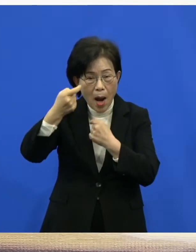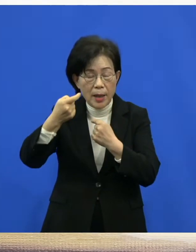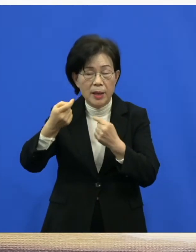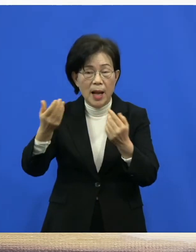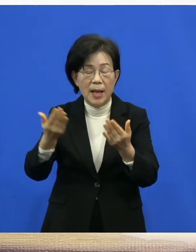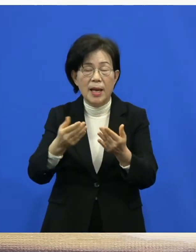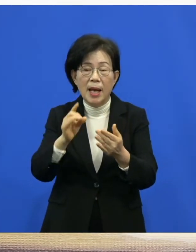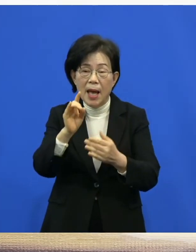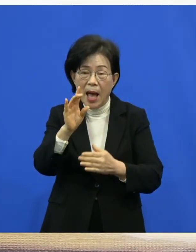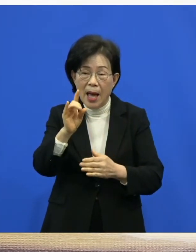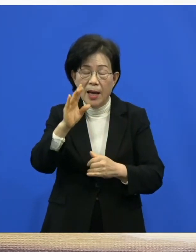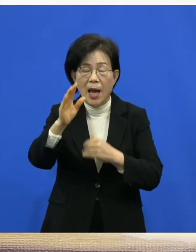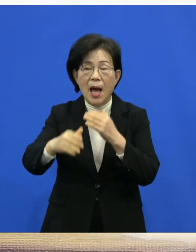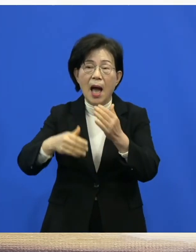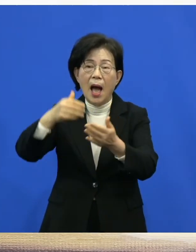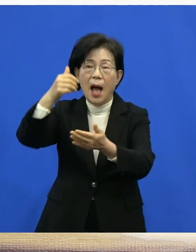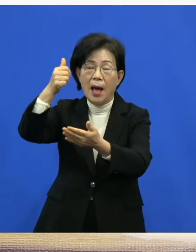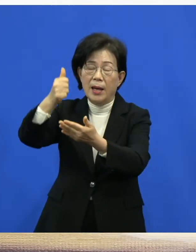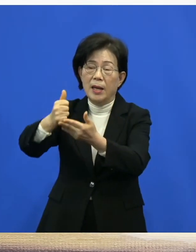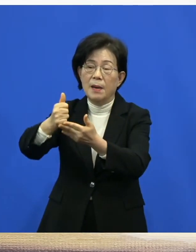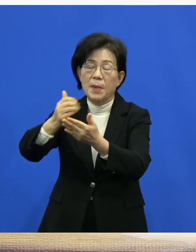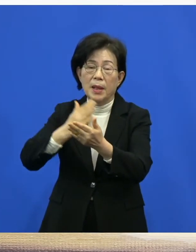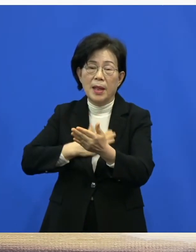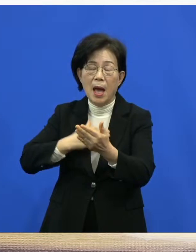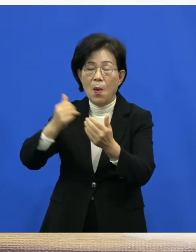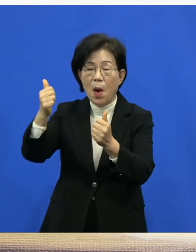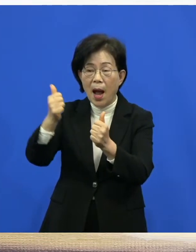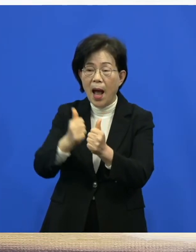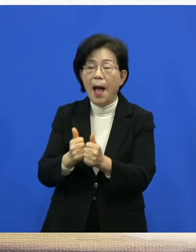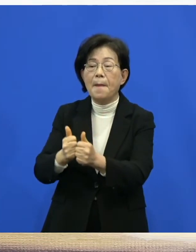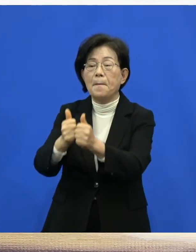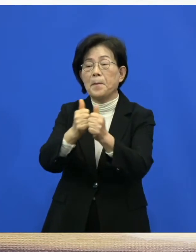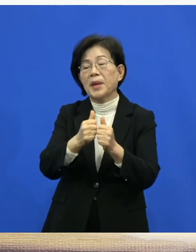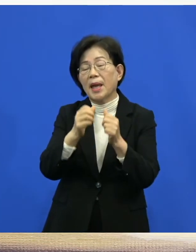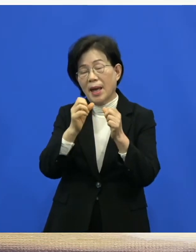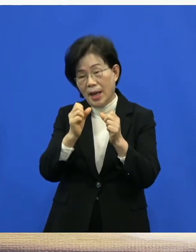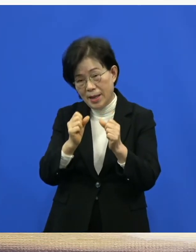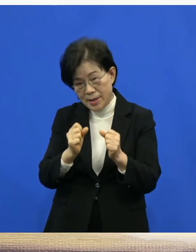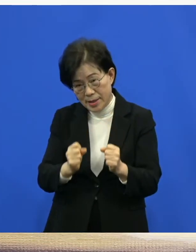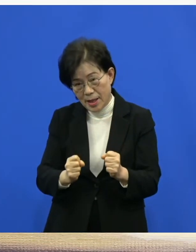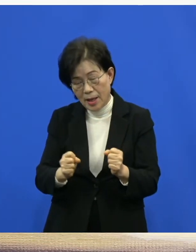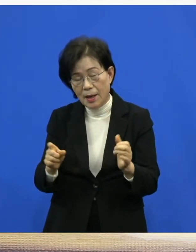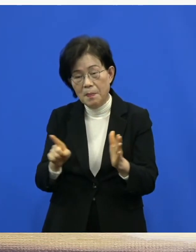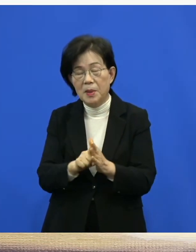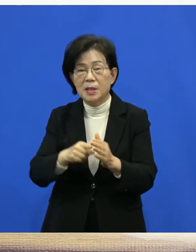하나예요. 하나님이 나와 함께 하신다.